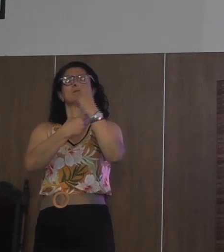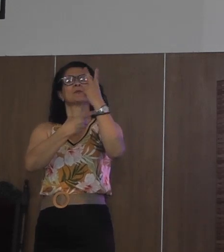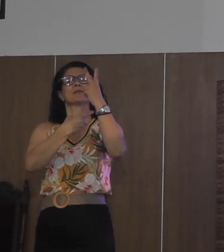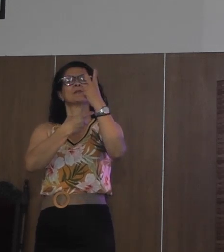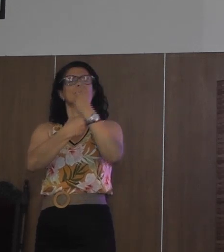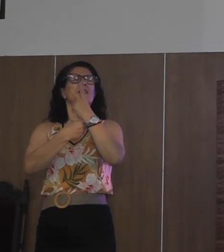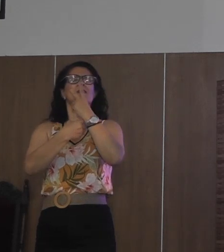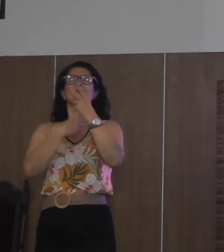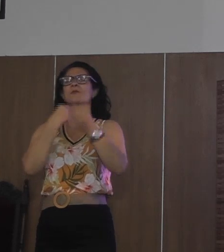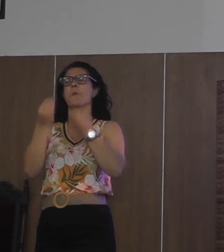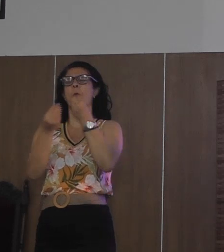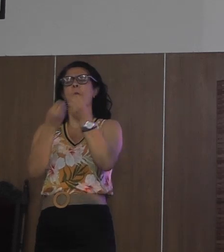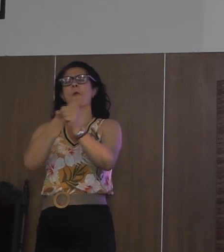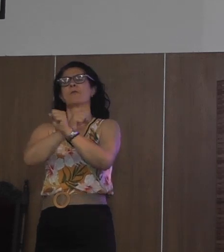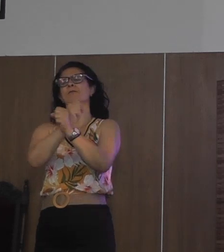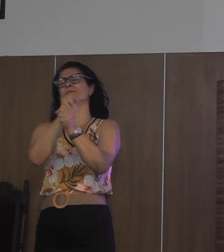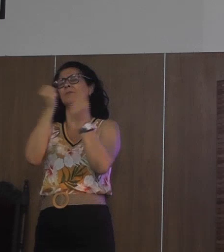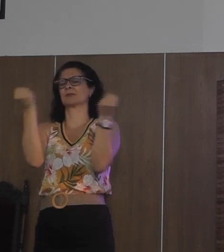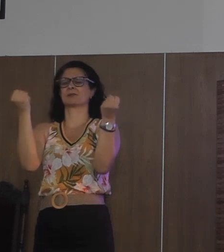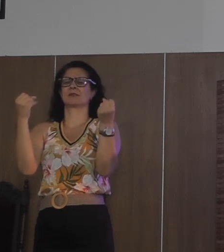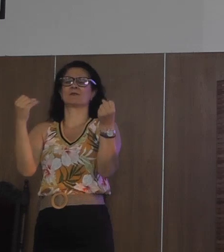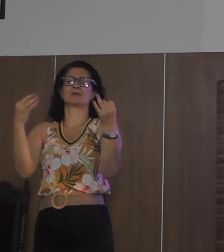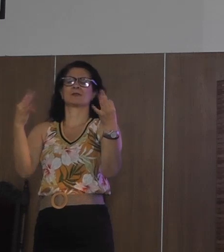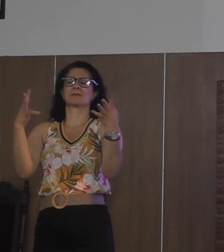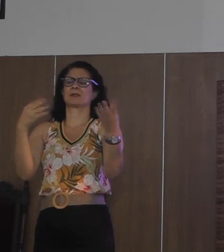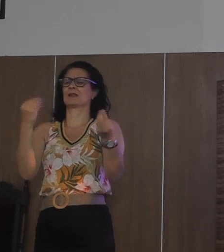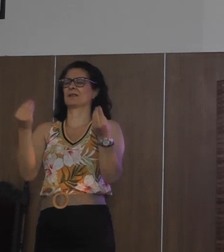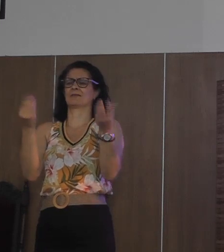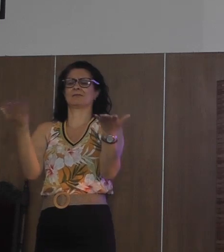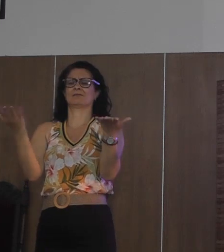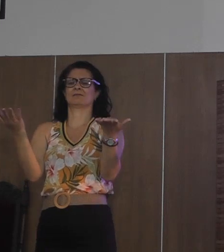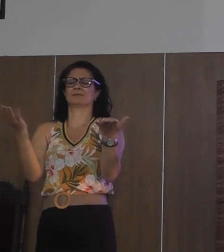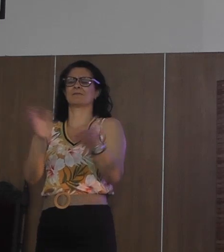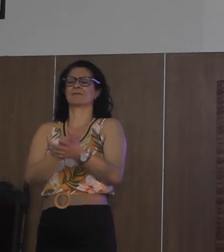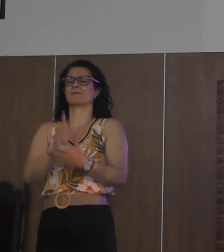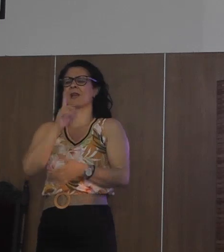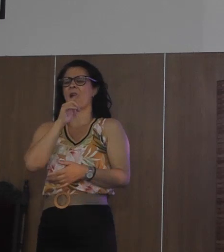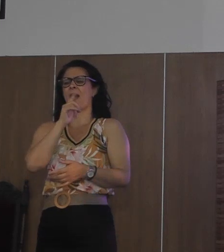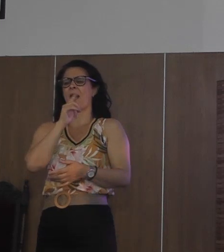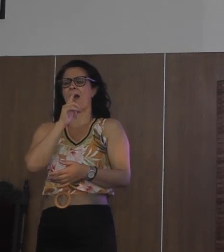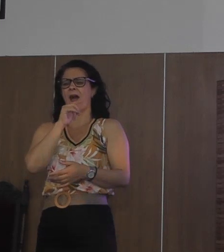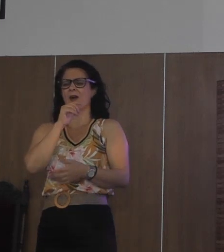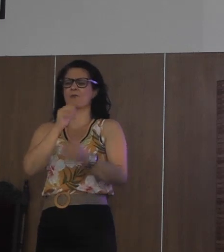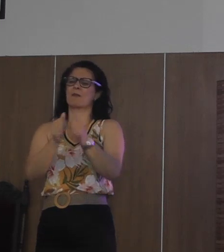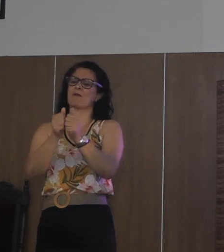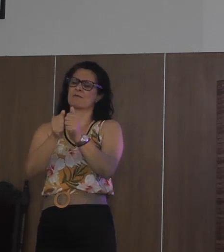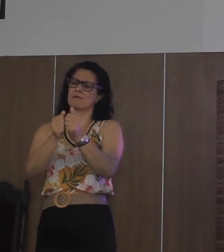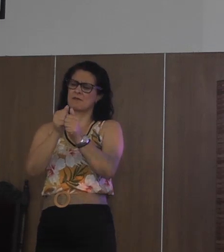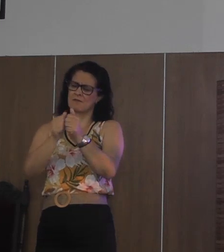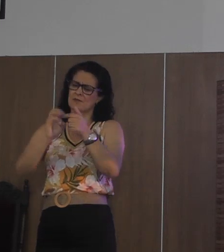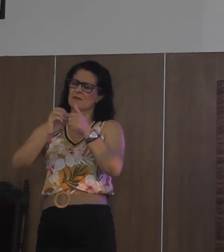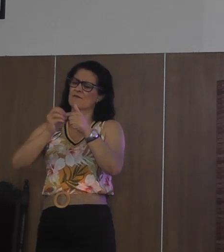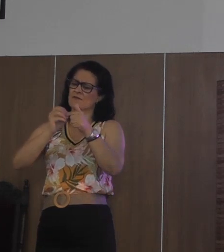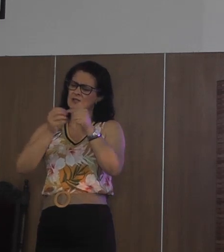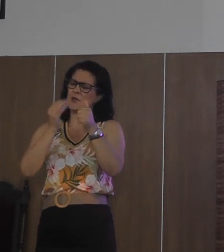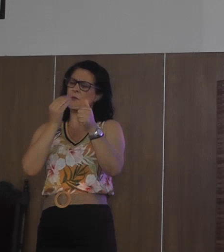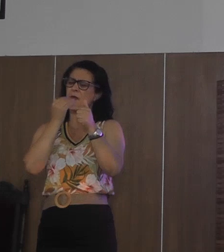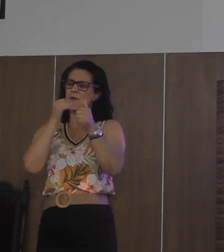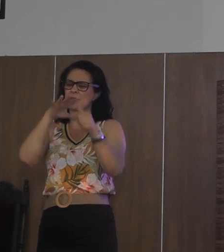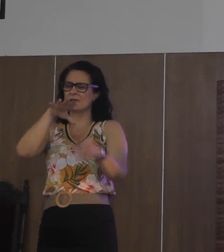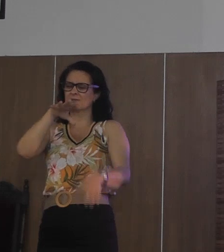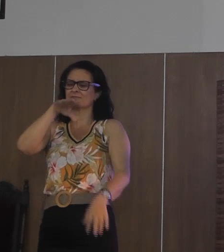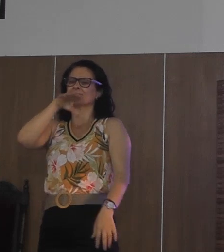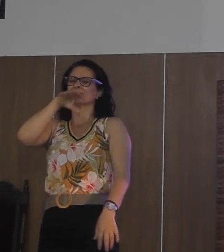Senhor tem feito por nós. A água que nós temos, ó Pai, o arroz, o feijão, o alimento, o ar que